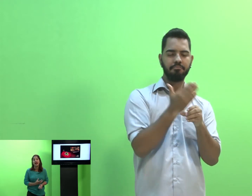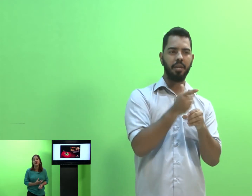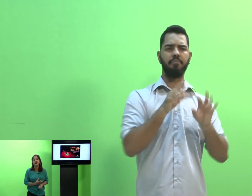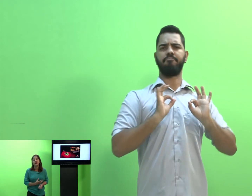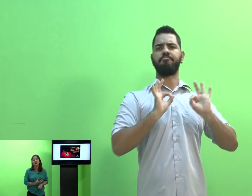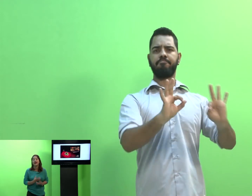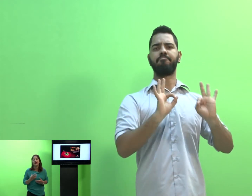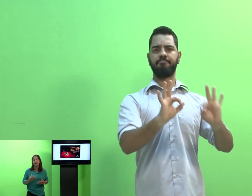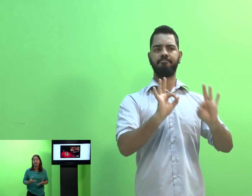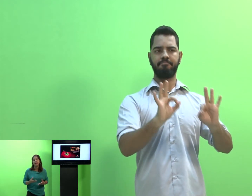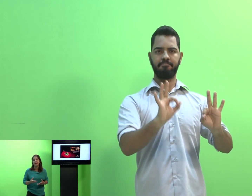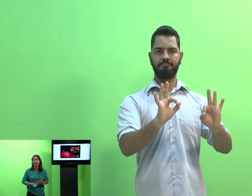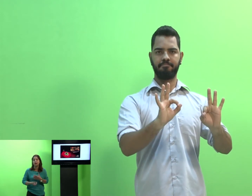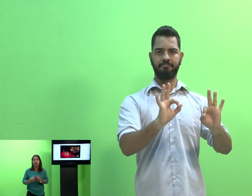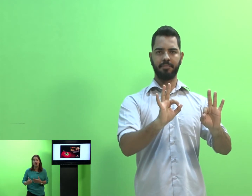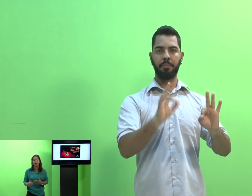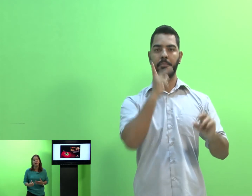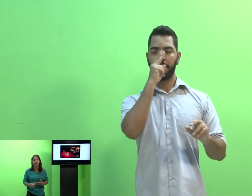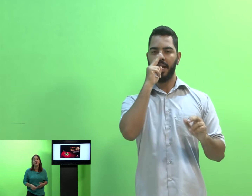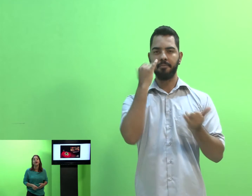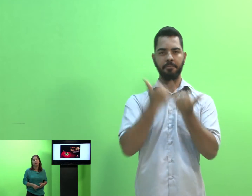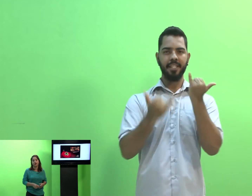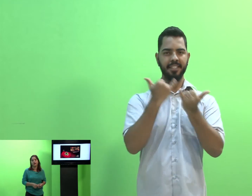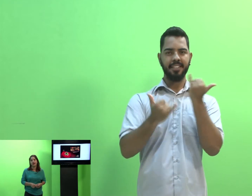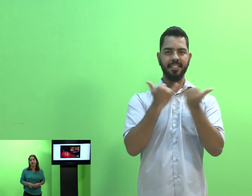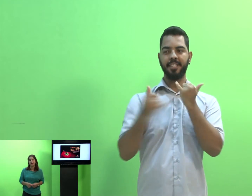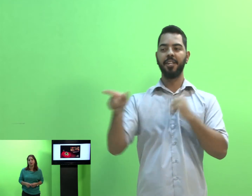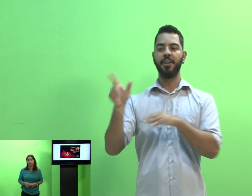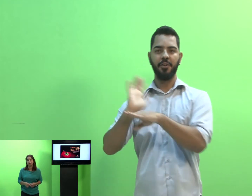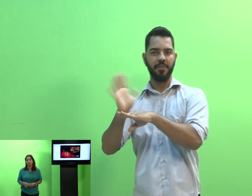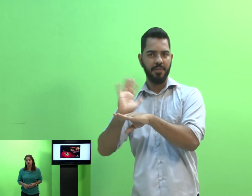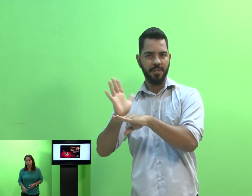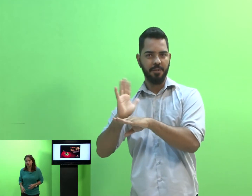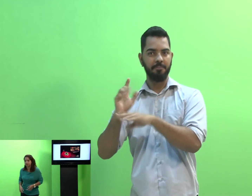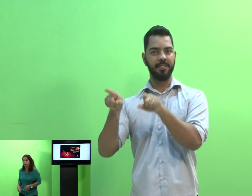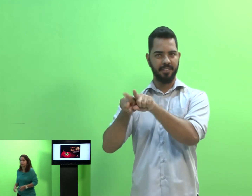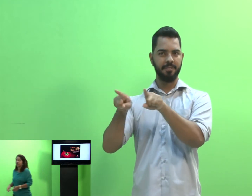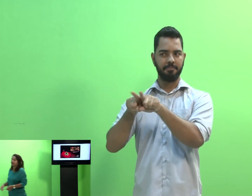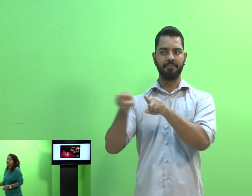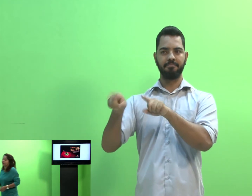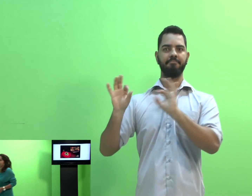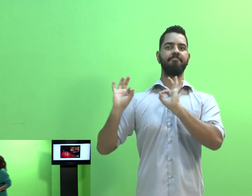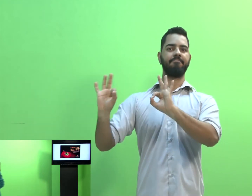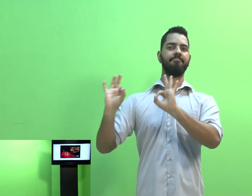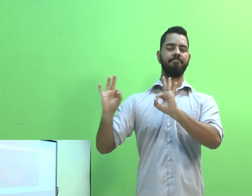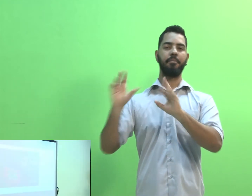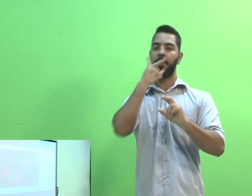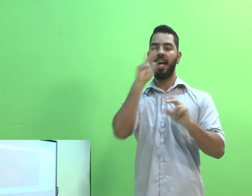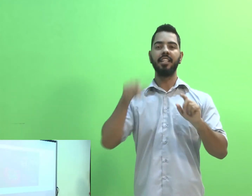assim um diálogo explícito com o filme Tropa de Elite.